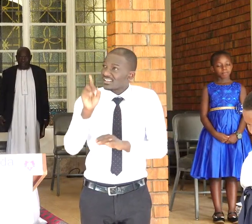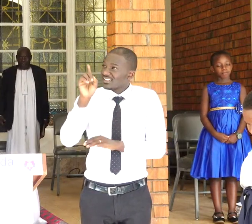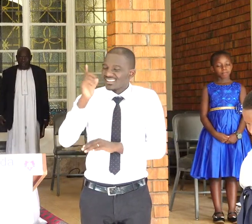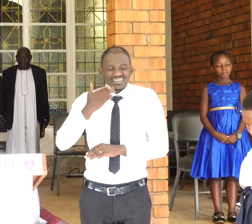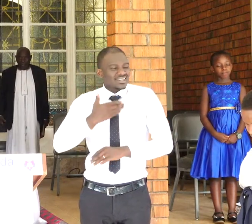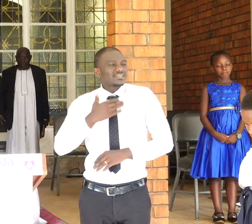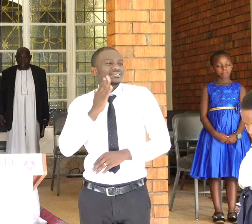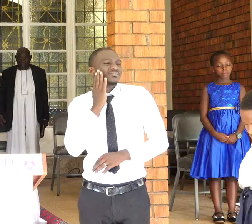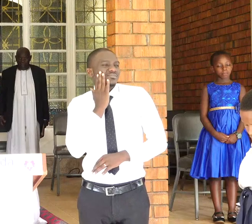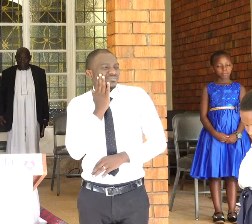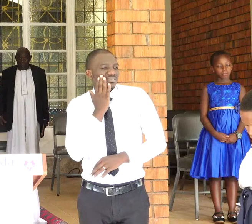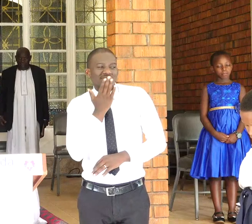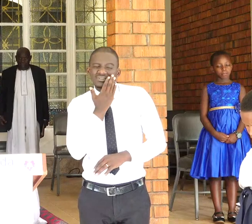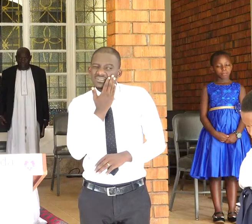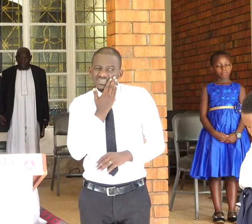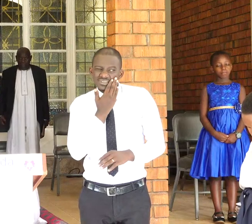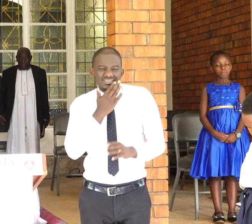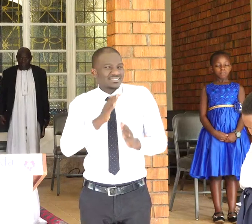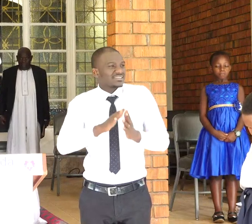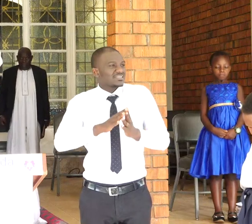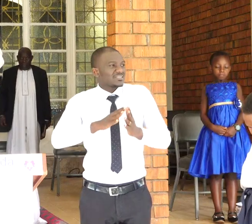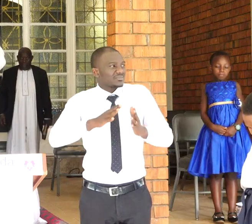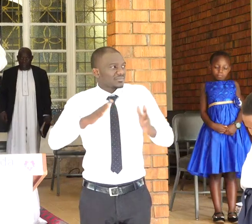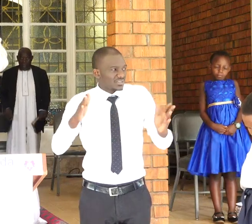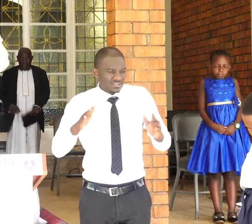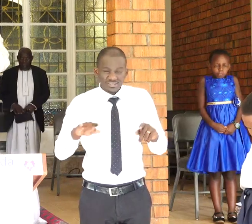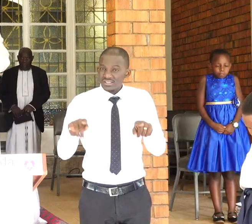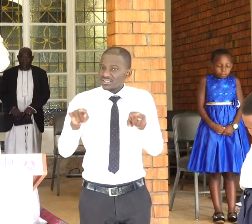ekisa era yejjusa